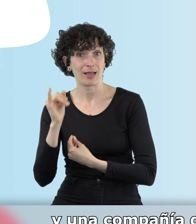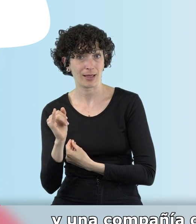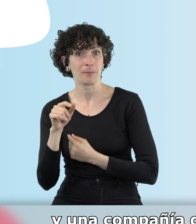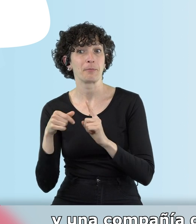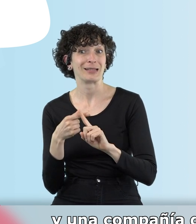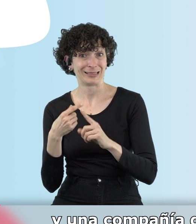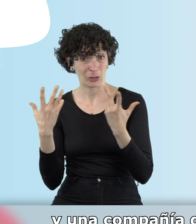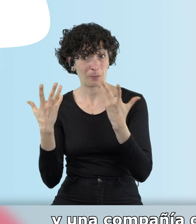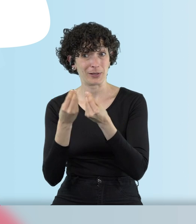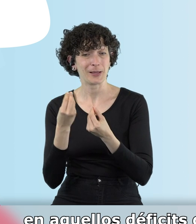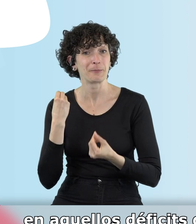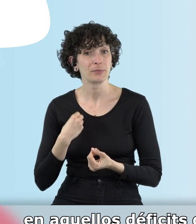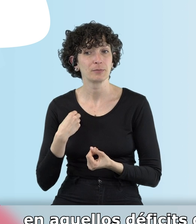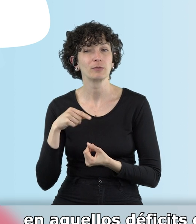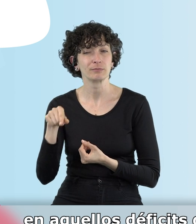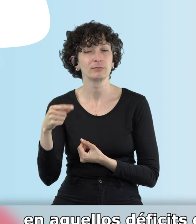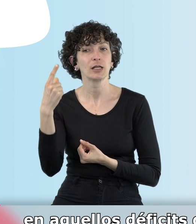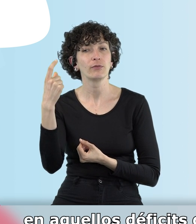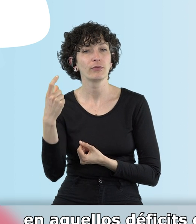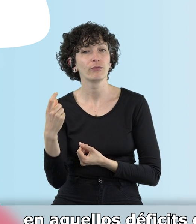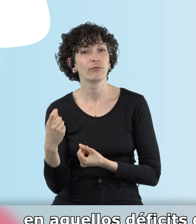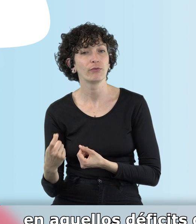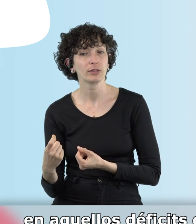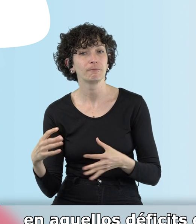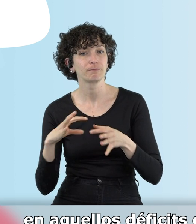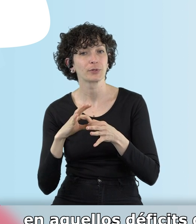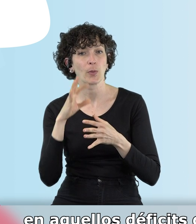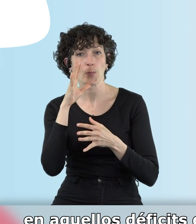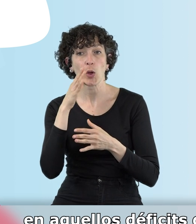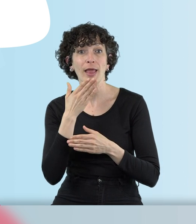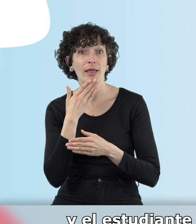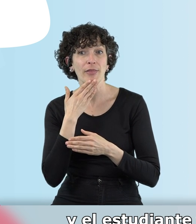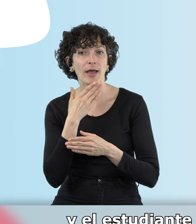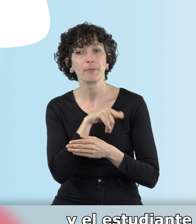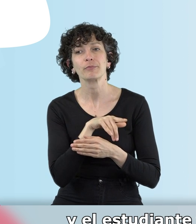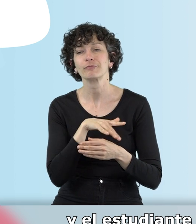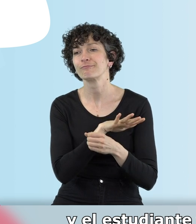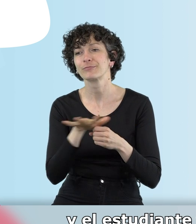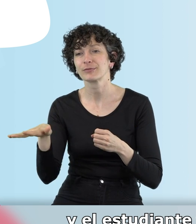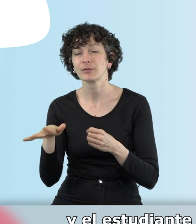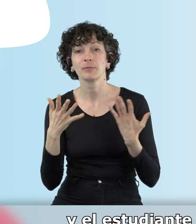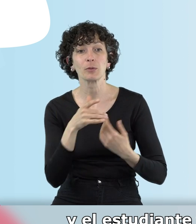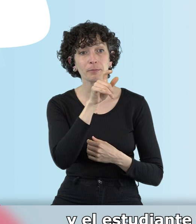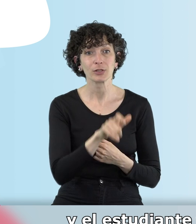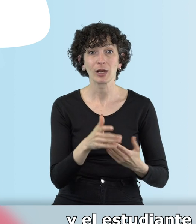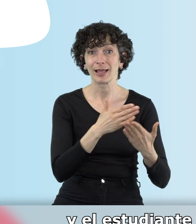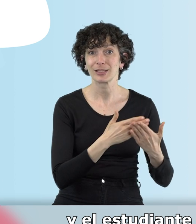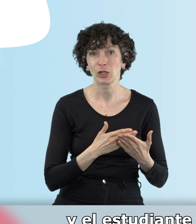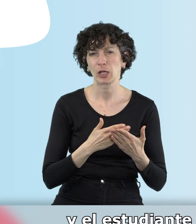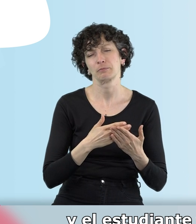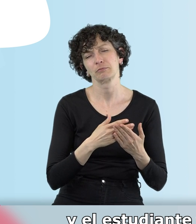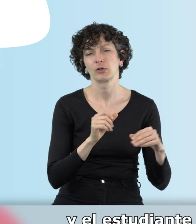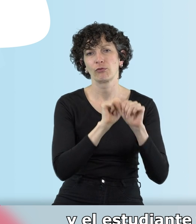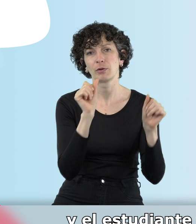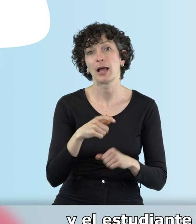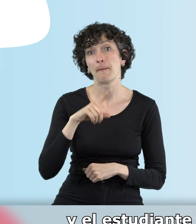le va a permitir integrarse en aquellos déficits que pueda tener asociados a la generación, y el estudiante va a tener, a un muy bajo